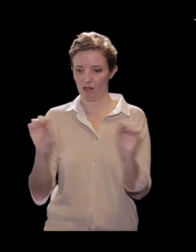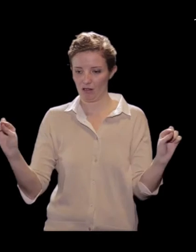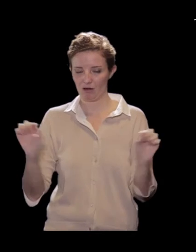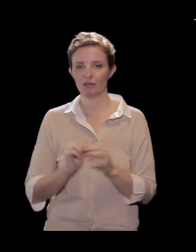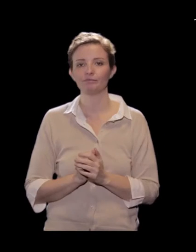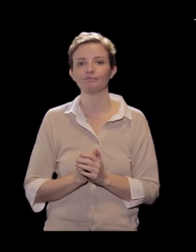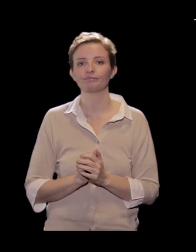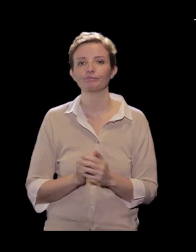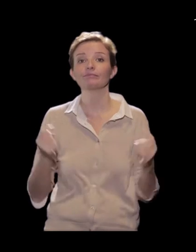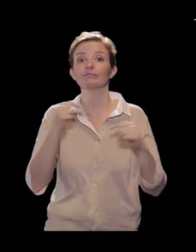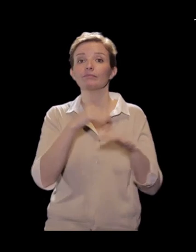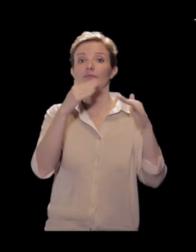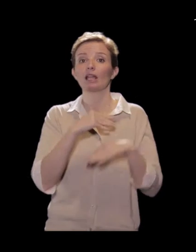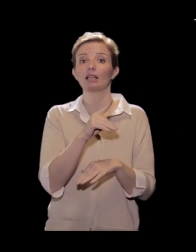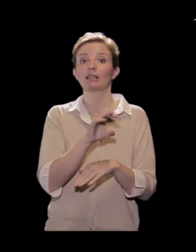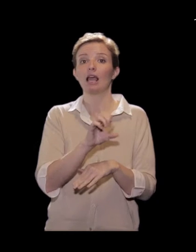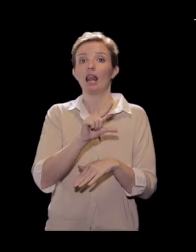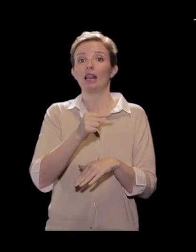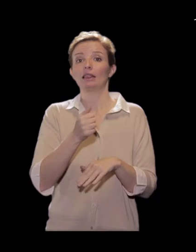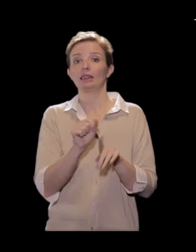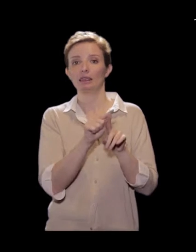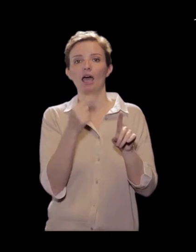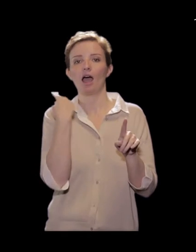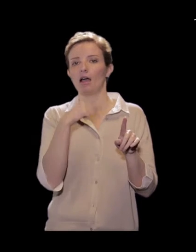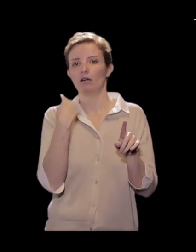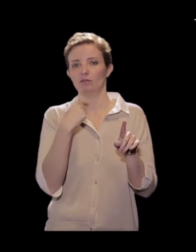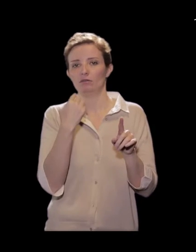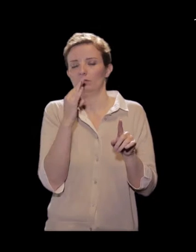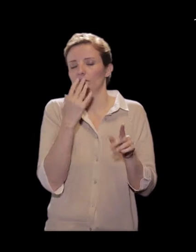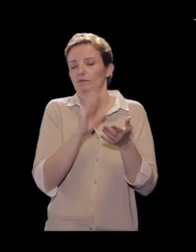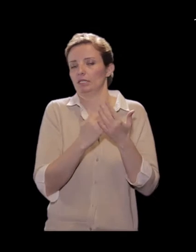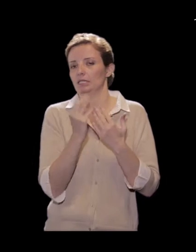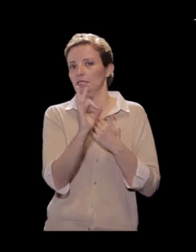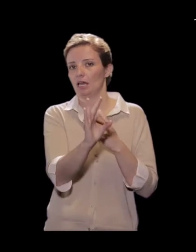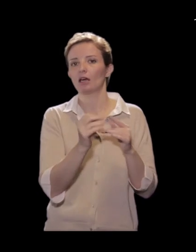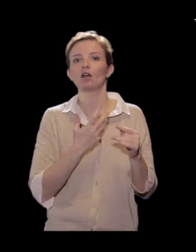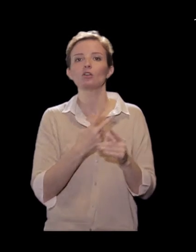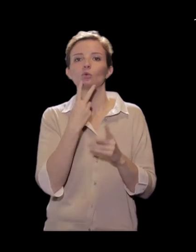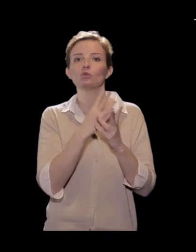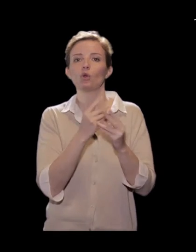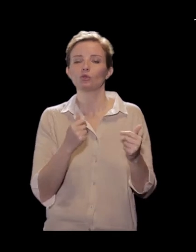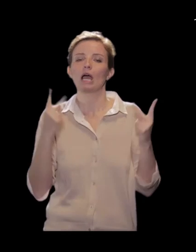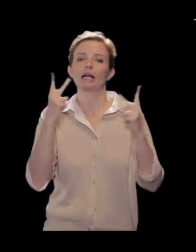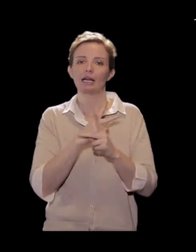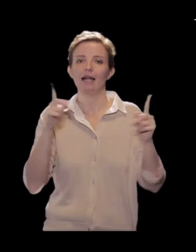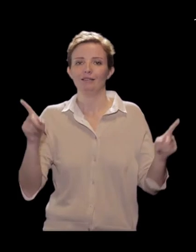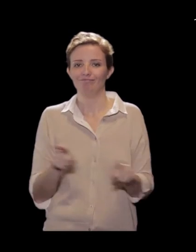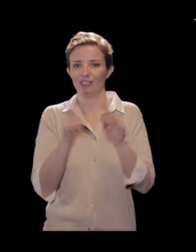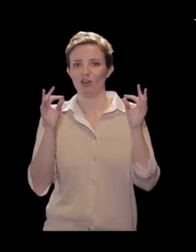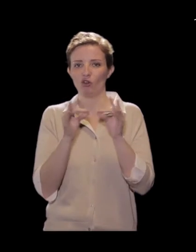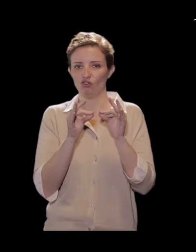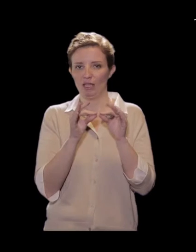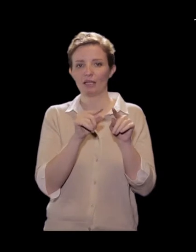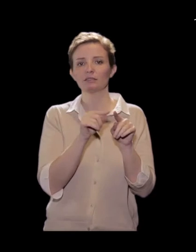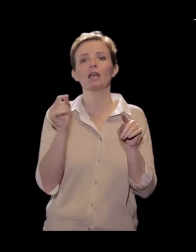invece il caso in cui il Delta fosse Nullo noi avremo due soluzioni reali e coincidenti e quindi il segno del trinomio di secondo